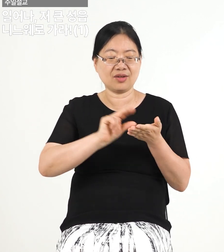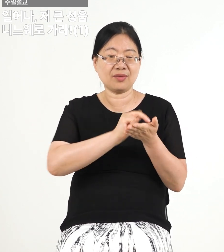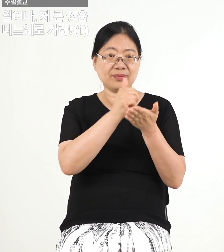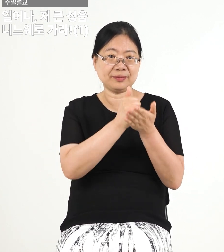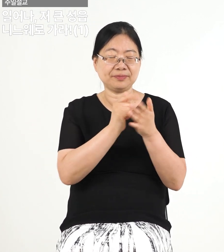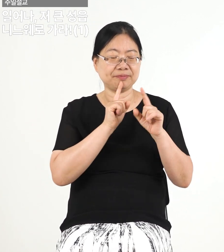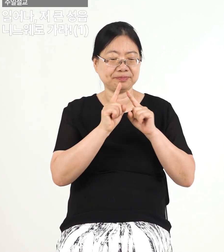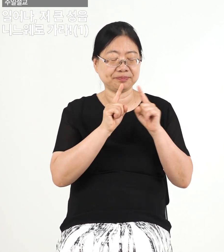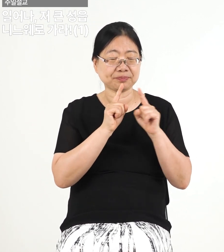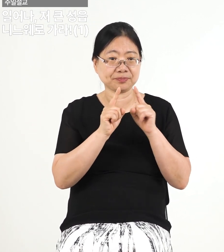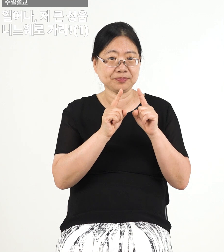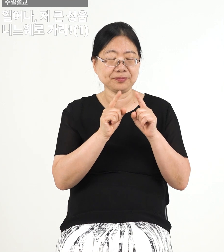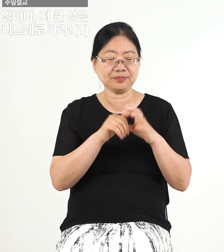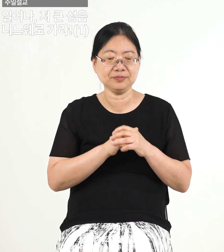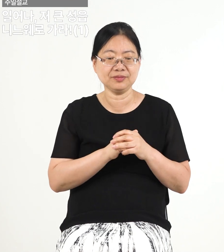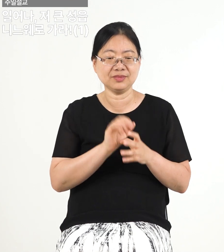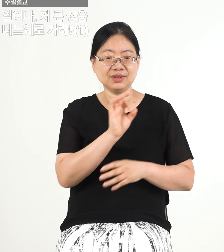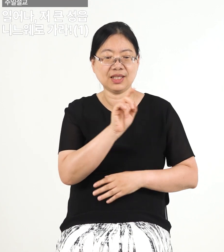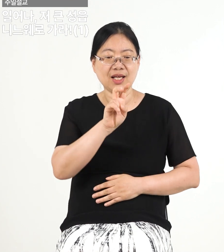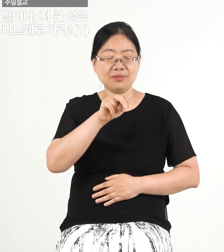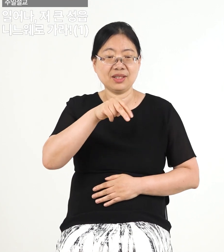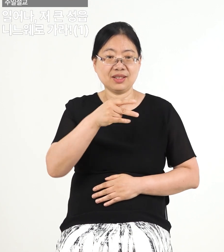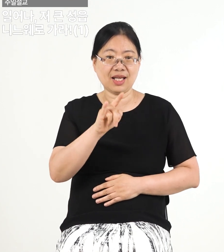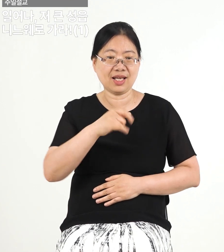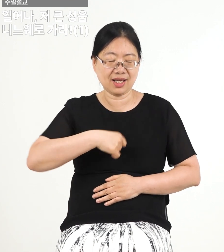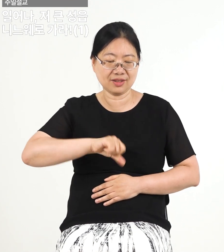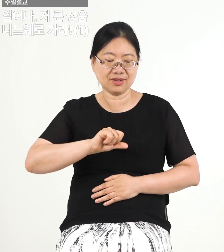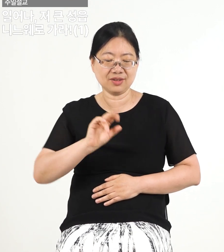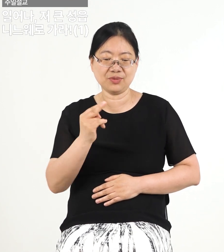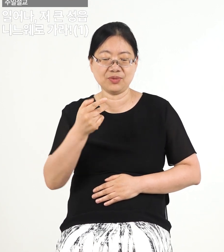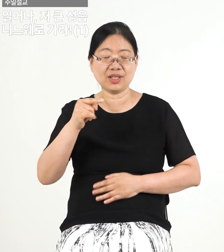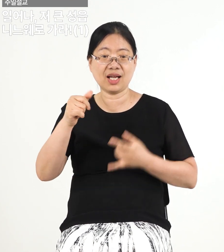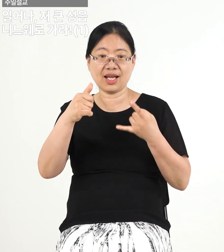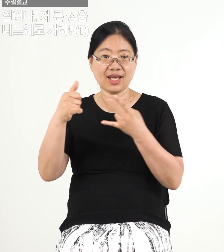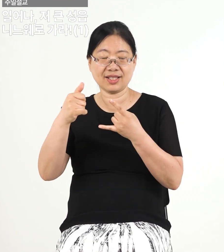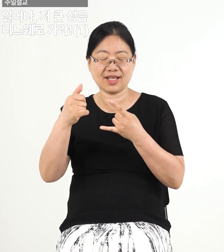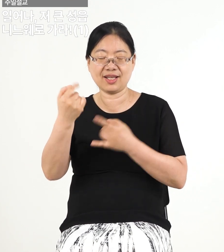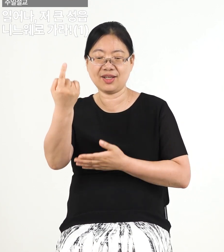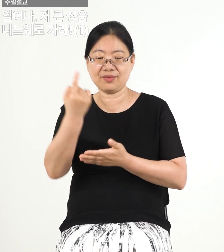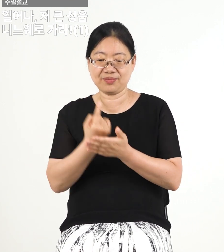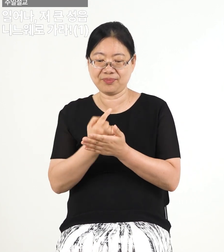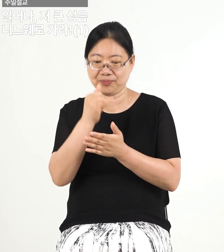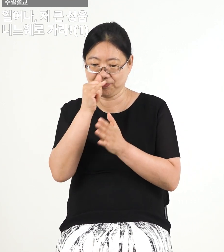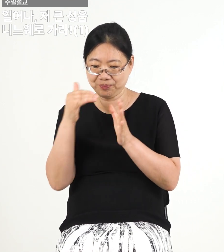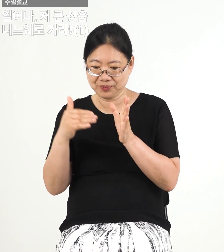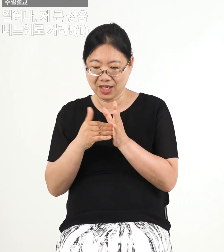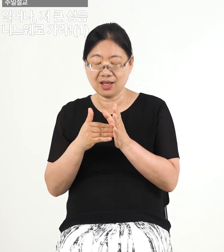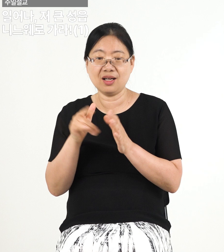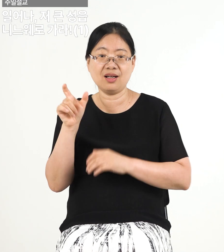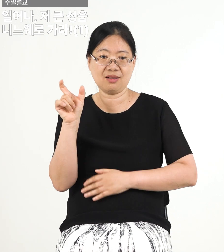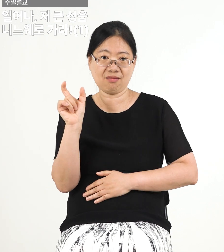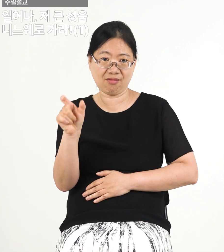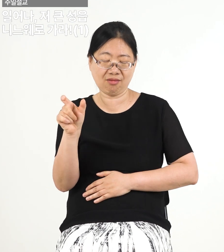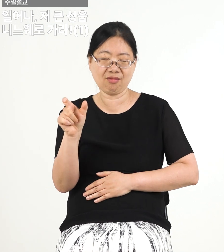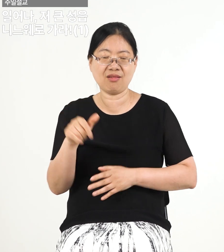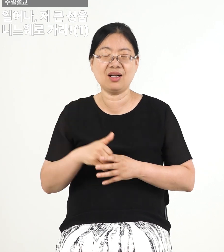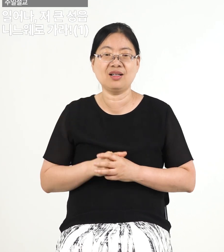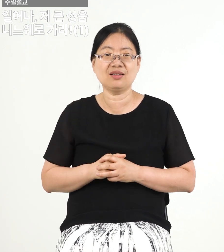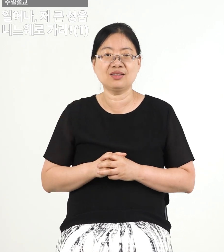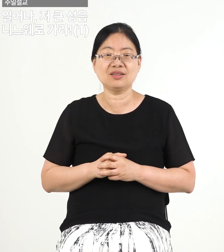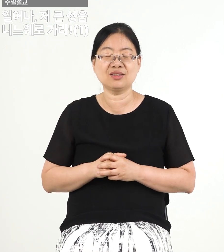여호와의 말씀이 아미떼 아들 요나에게 임했다라고 써져 있죠. 이건